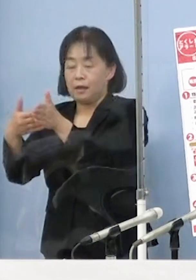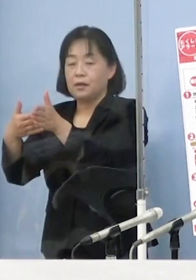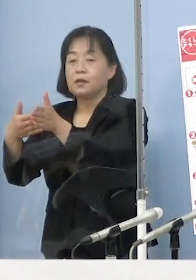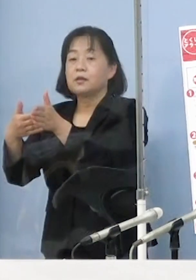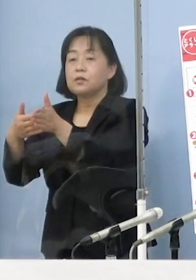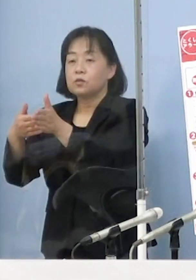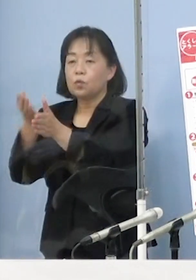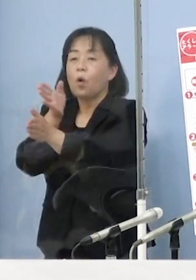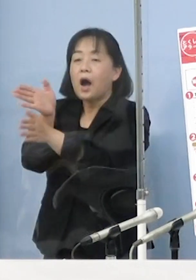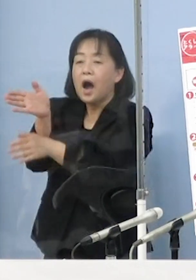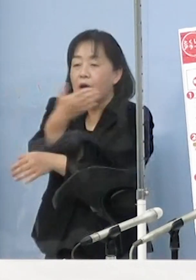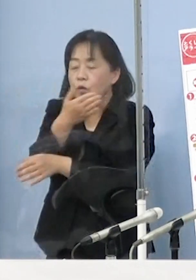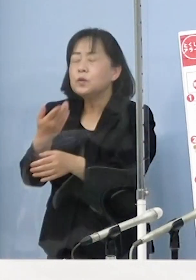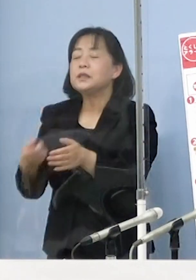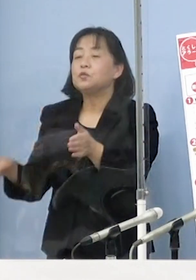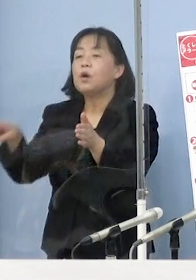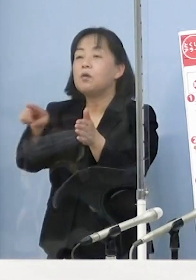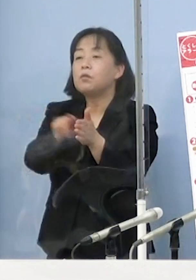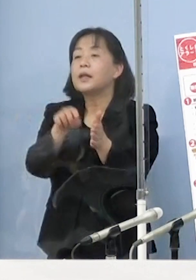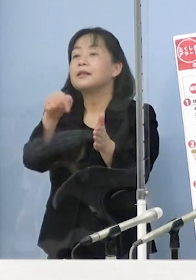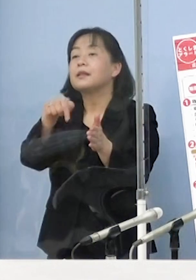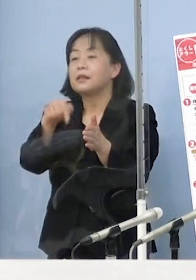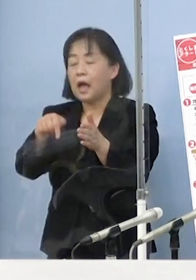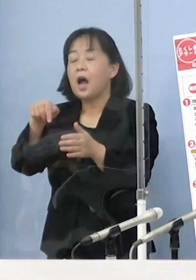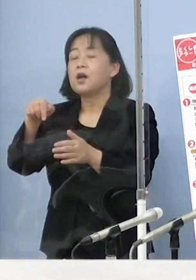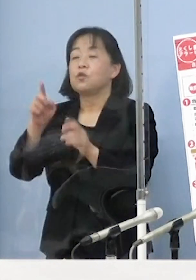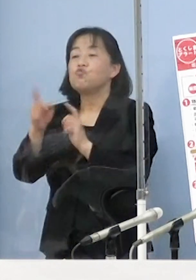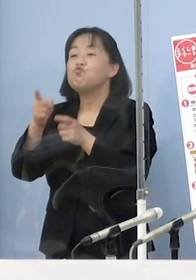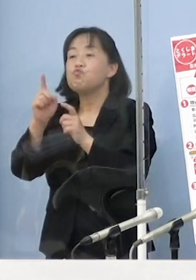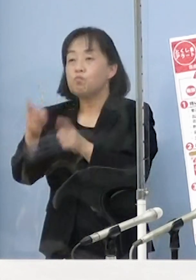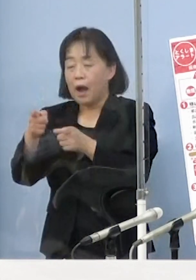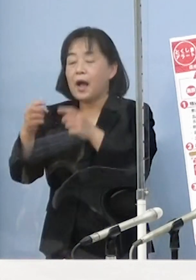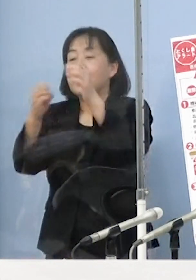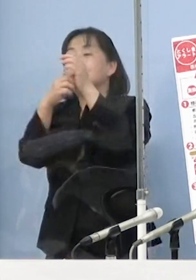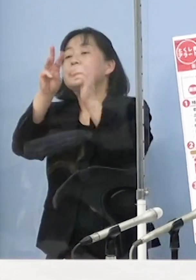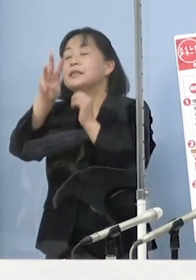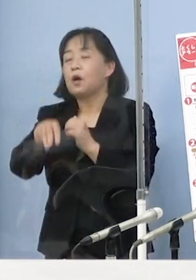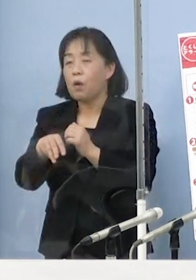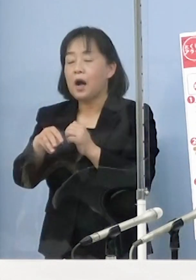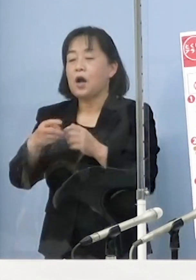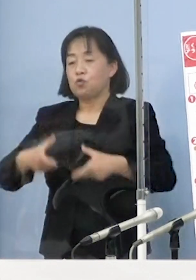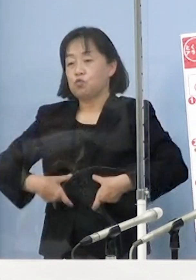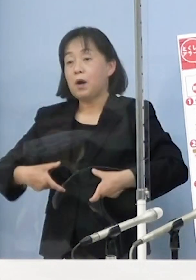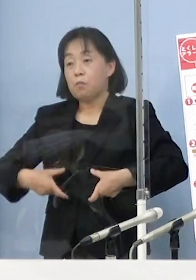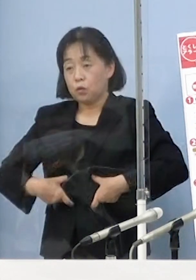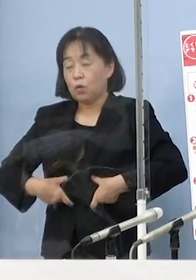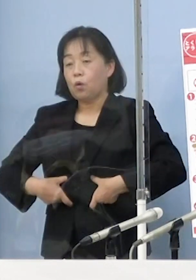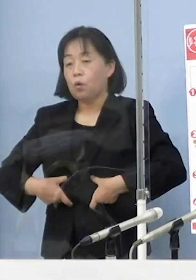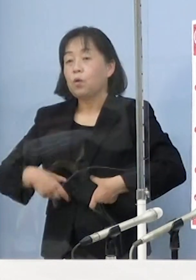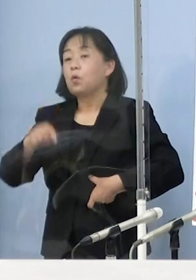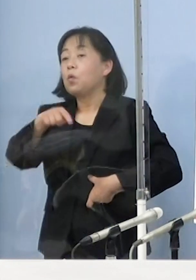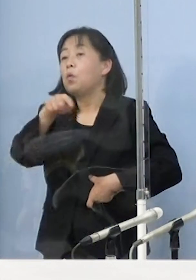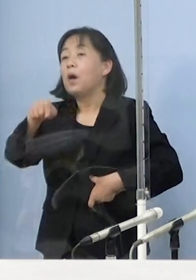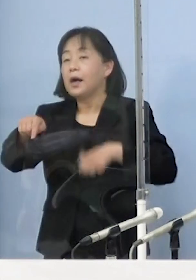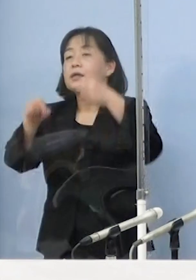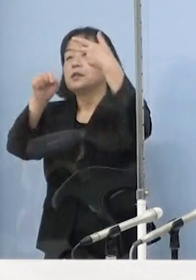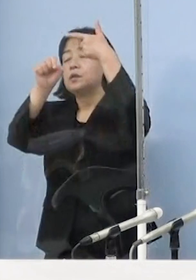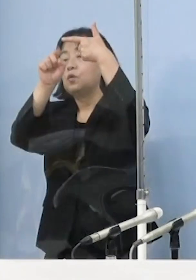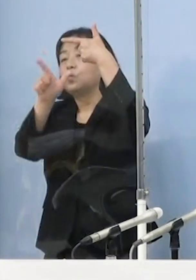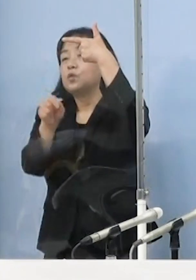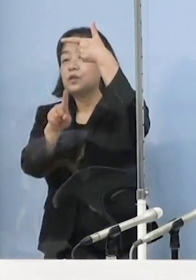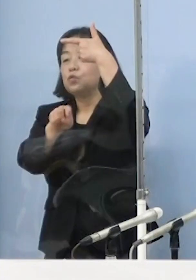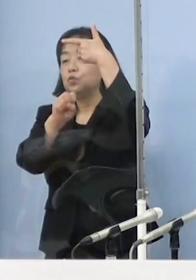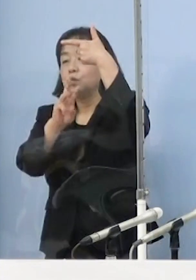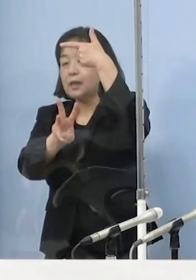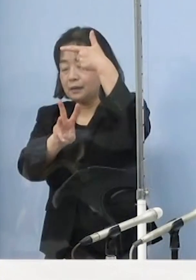らにその後で加わった群馬県、石川県、熊本県については6月の